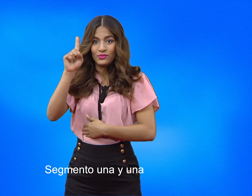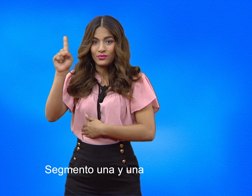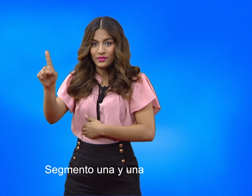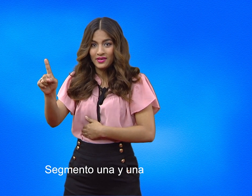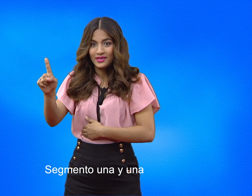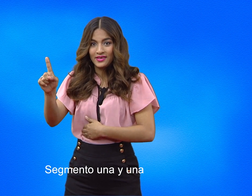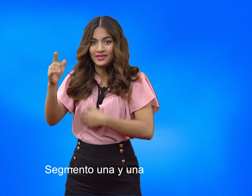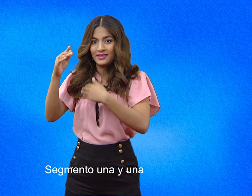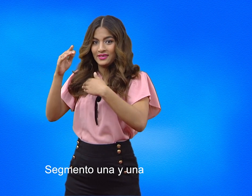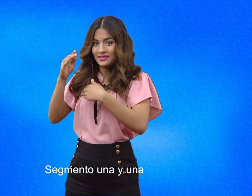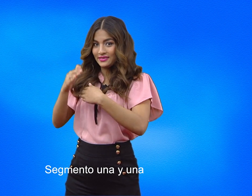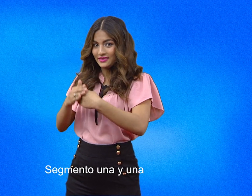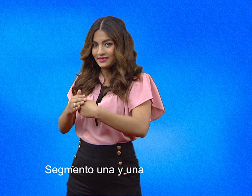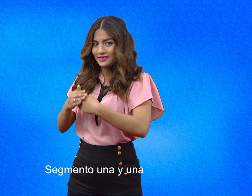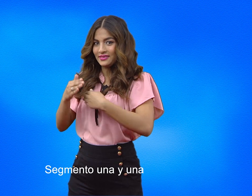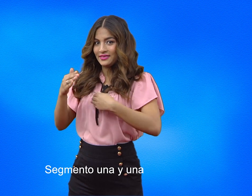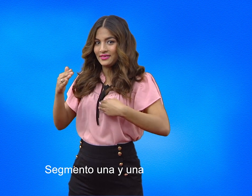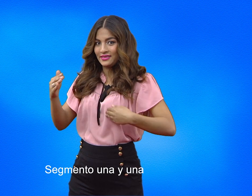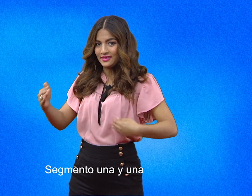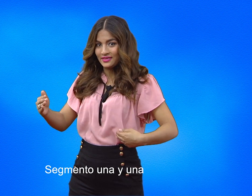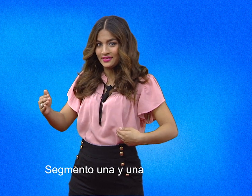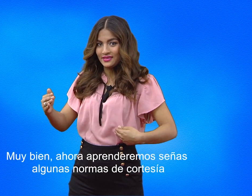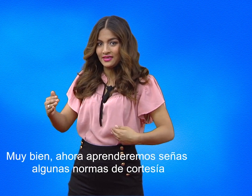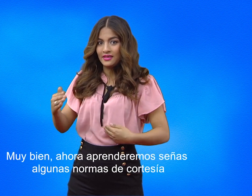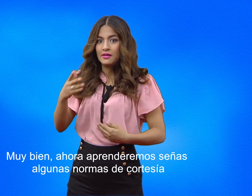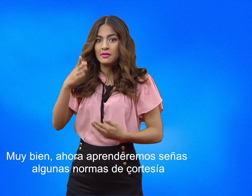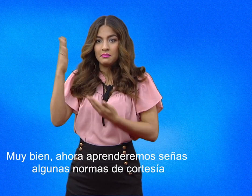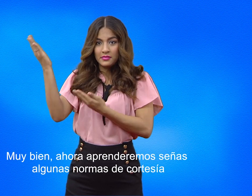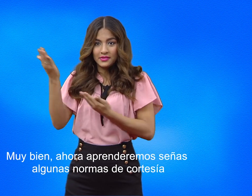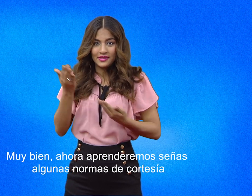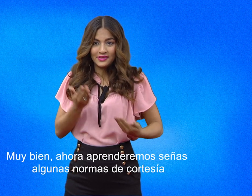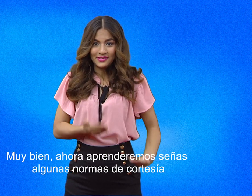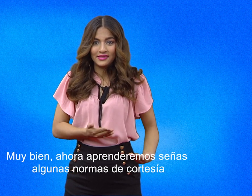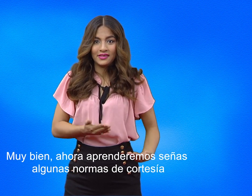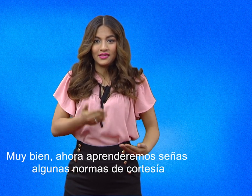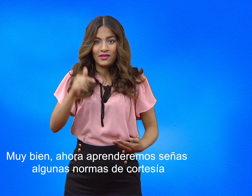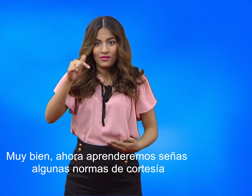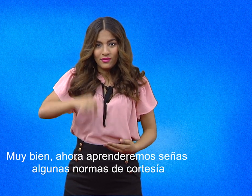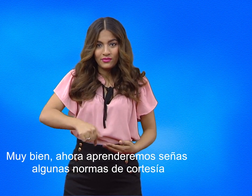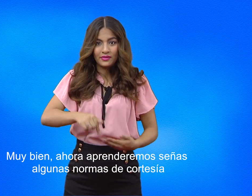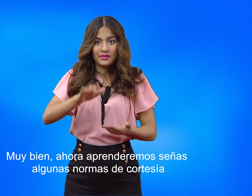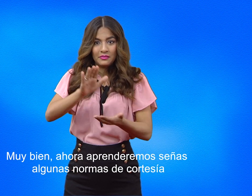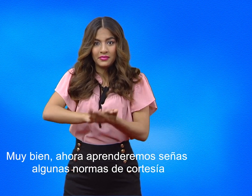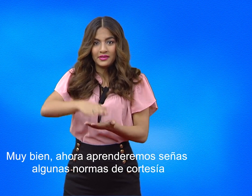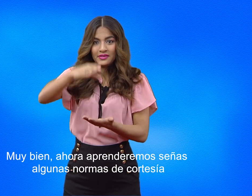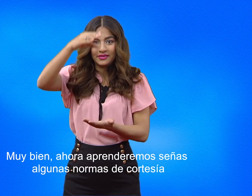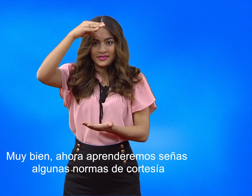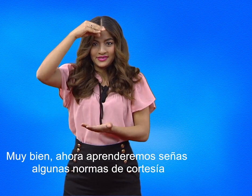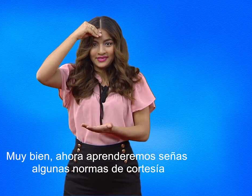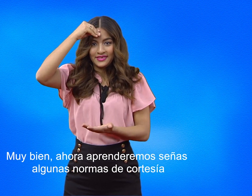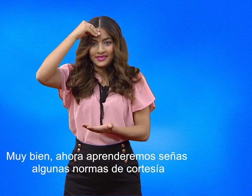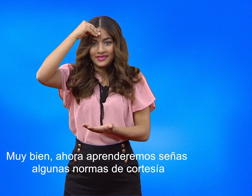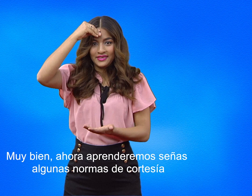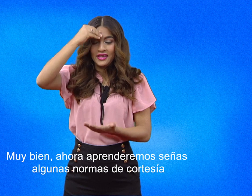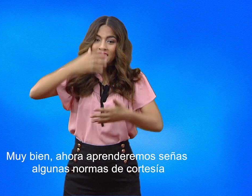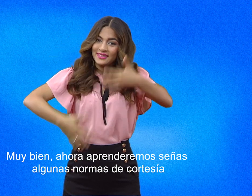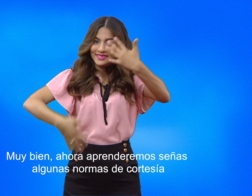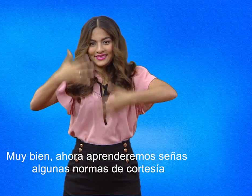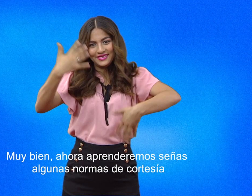Segmento una y una. Muy bien. Ahora aprenderemos